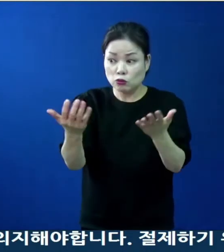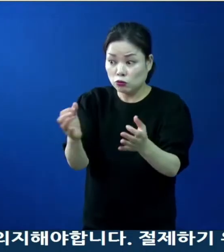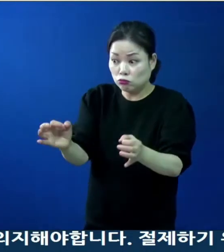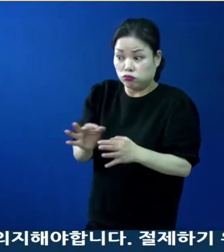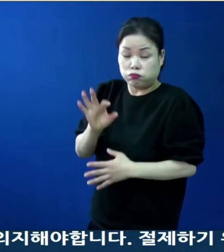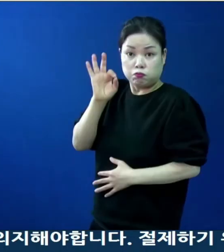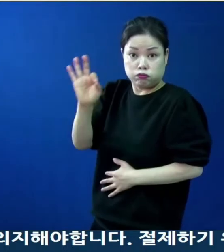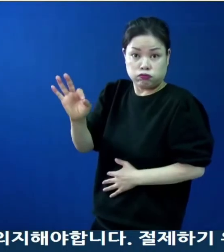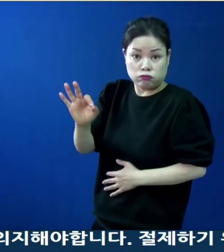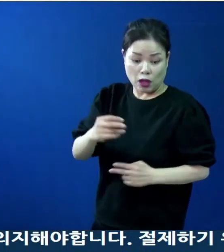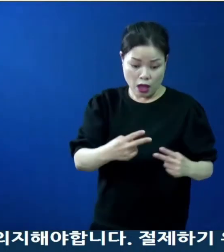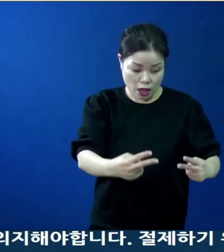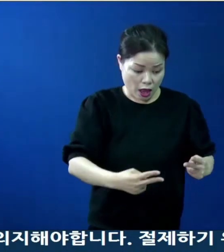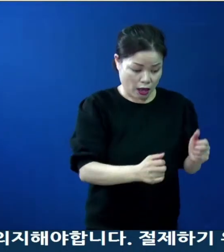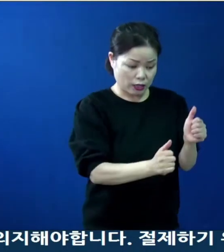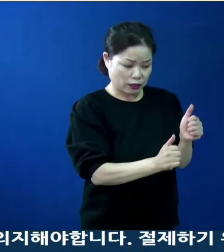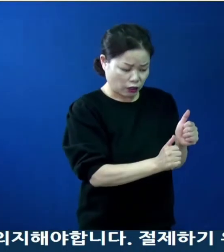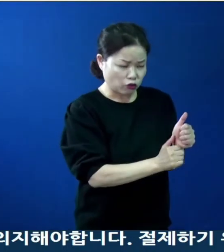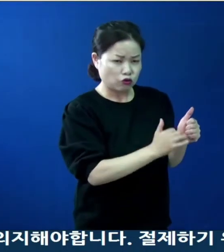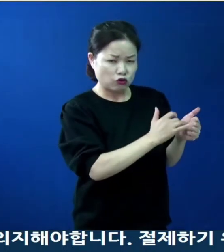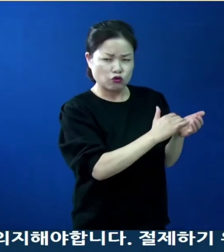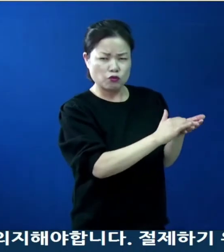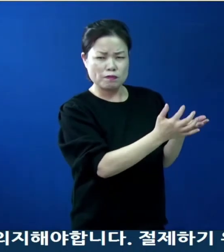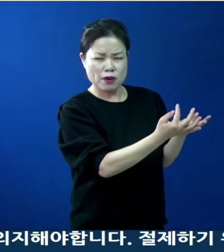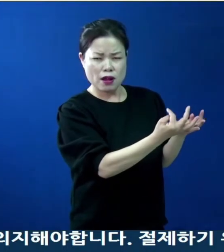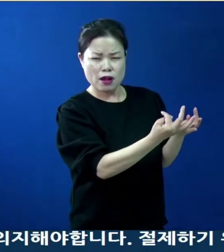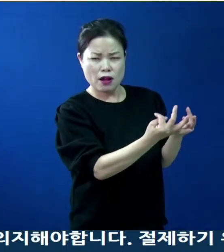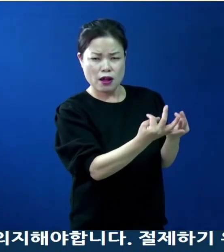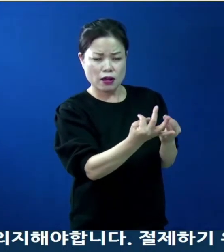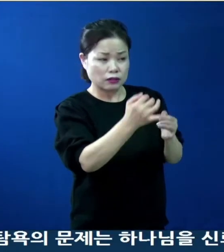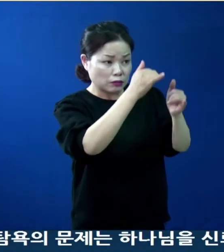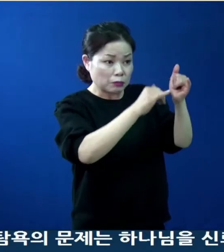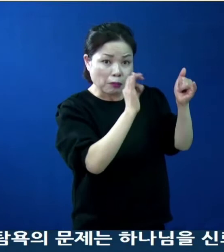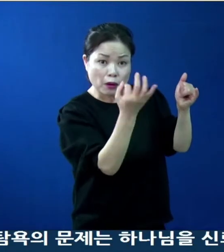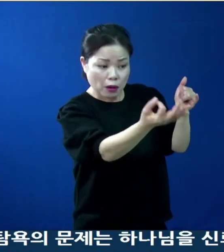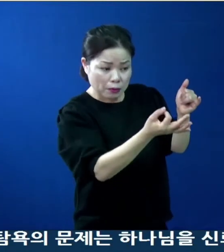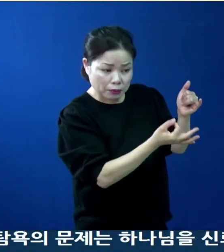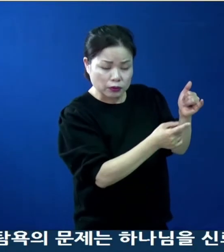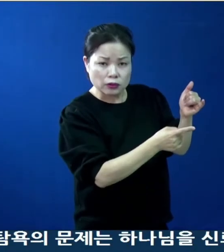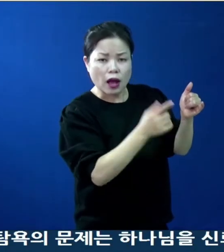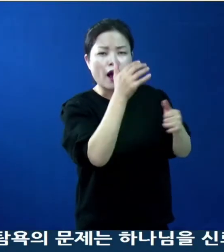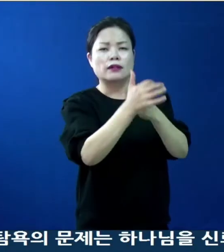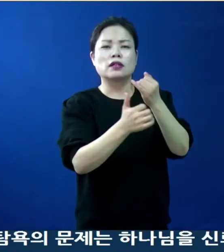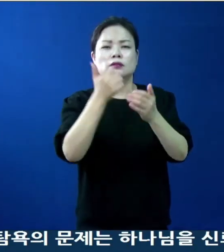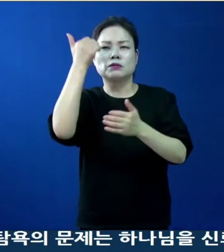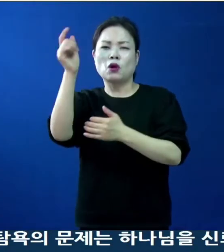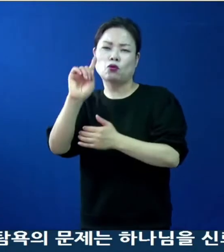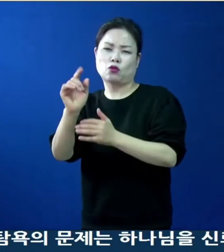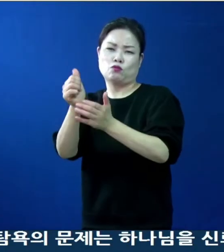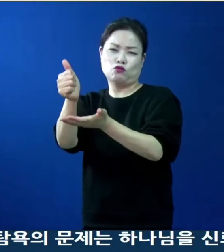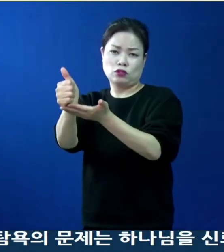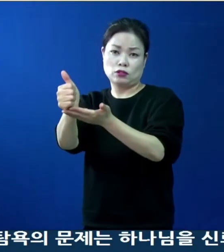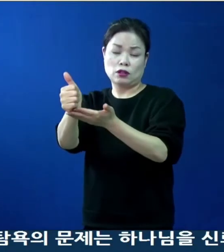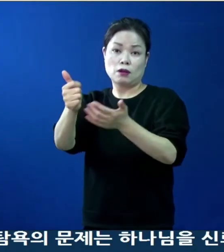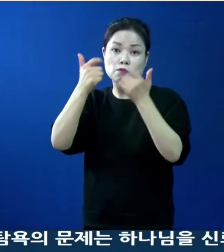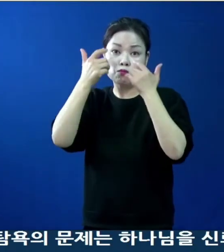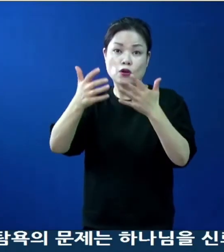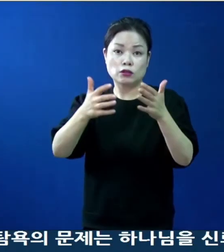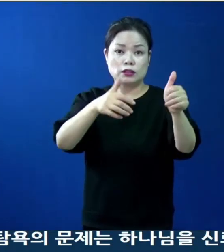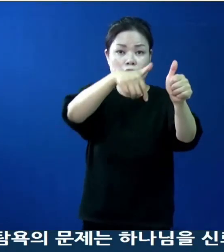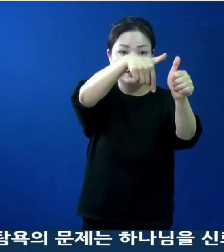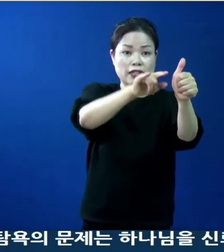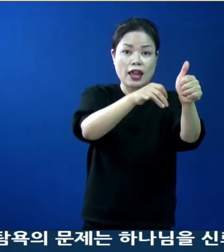이미 엘리사를 통해서도 수많은 역사들을 보았습니다. 하나님이 어떤 분인지 분명히 알고 있습니다. 말씀의